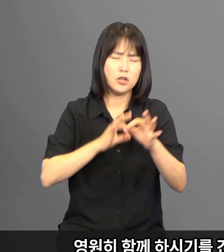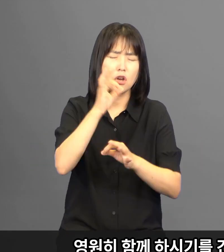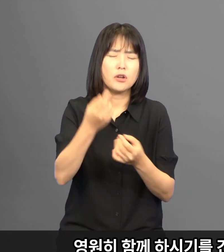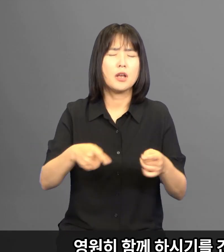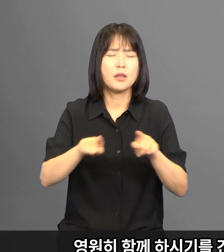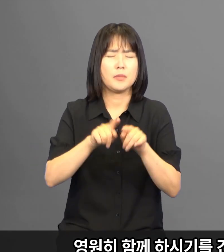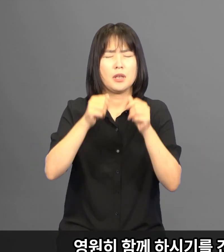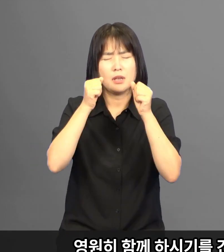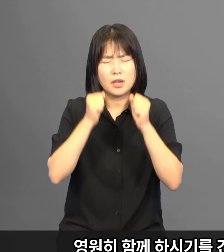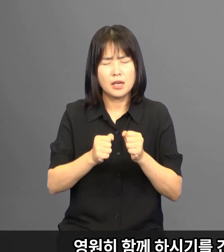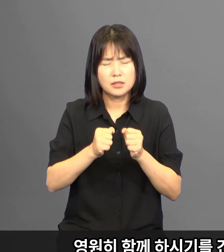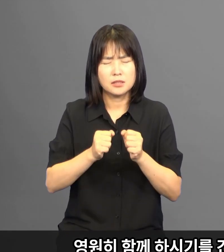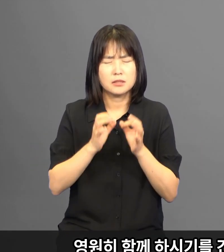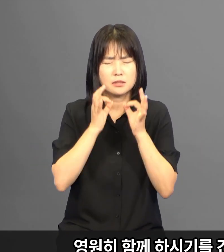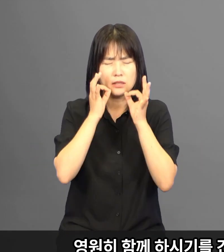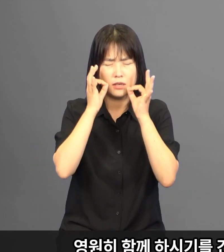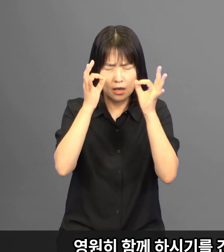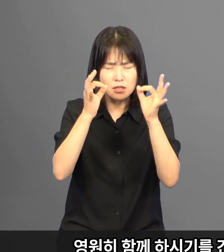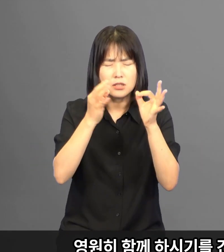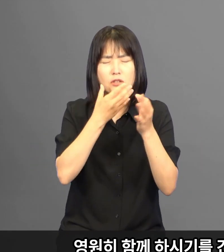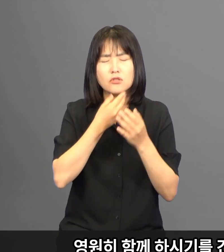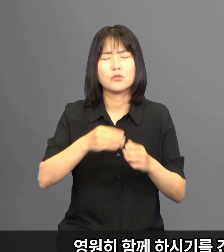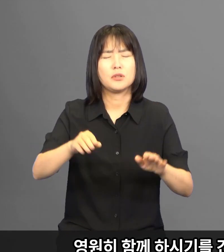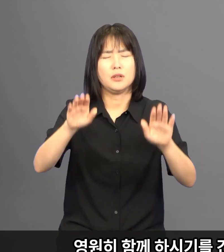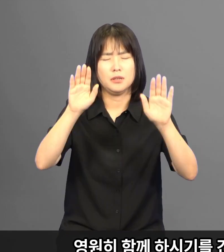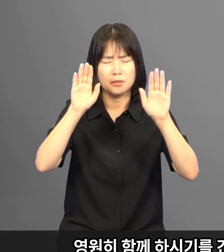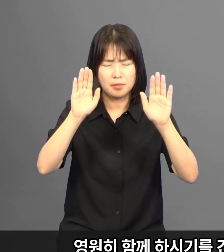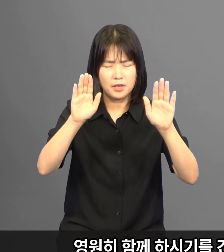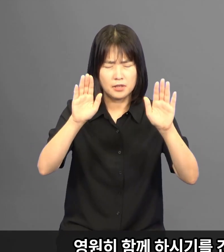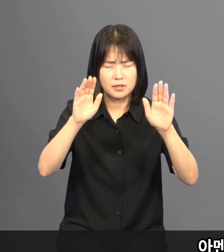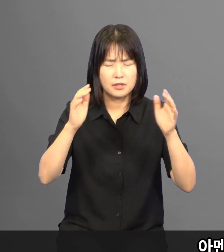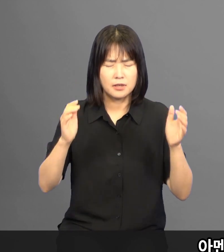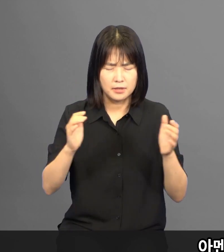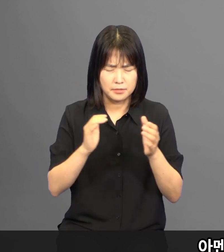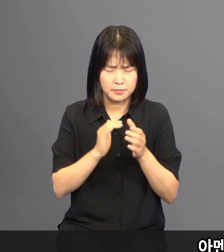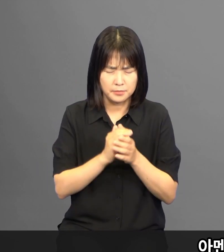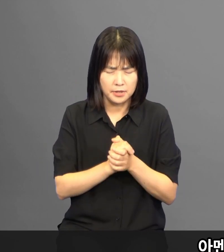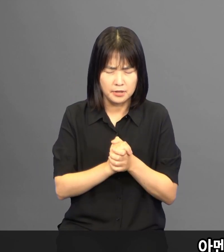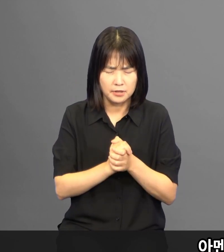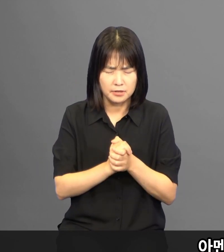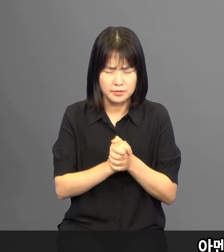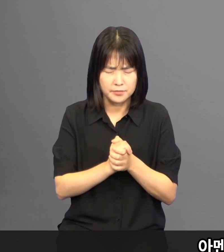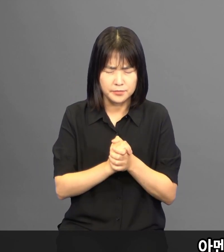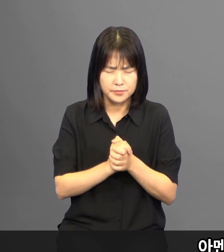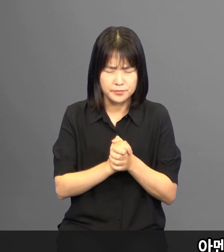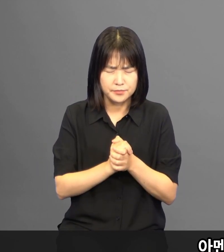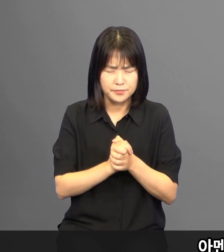하시기를 간절히 축원하옵나이다. 아멘.